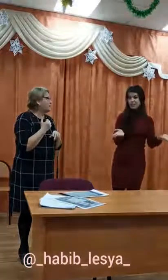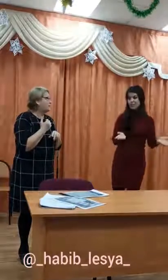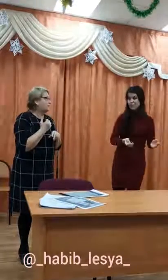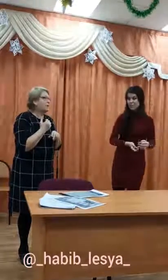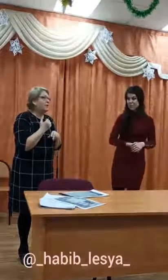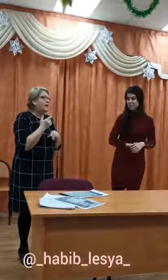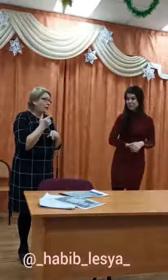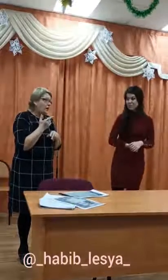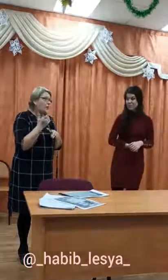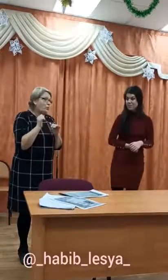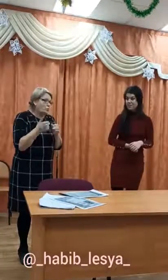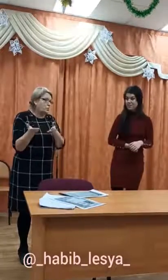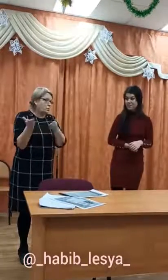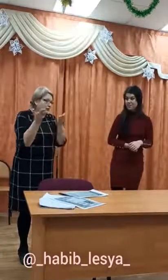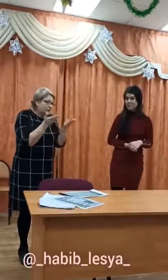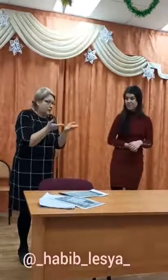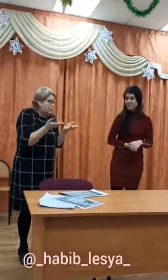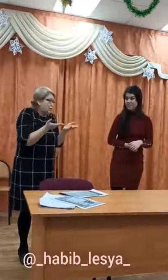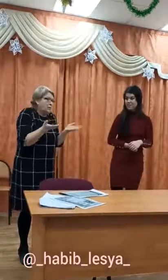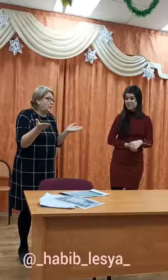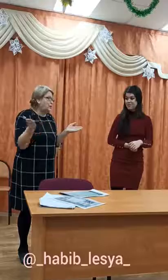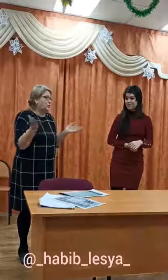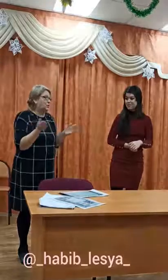все. Можно пригласить, и все.